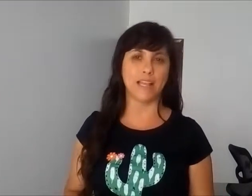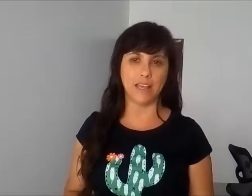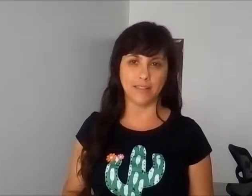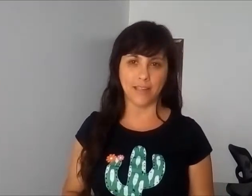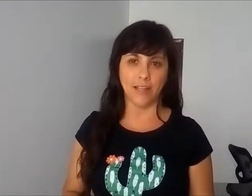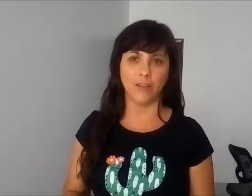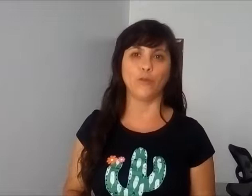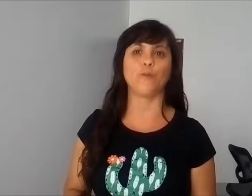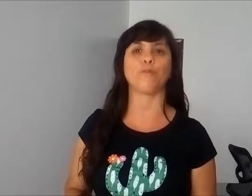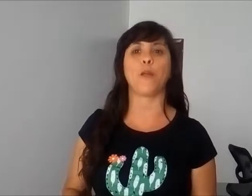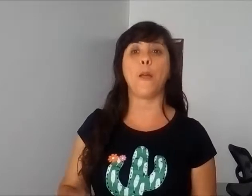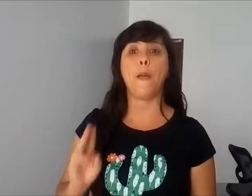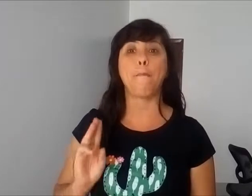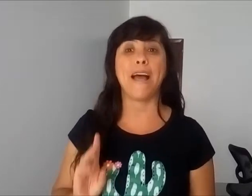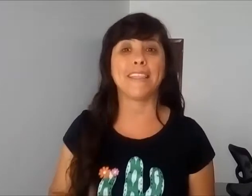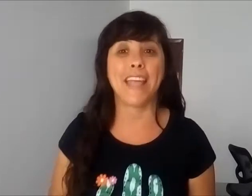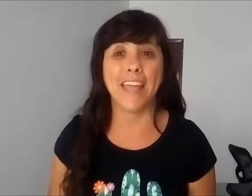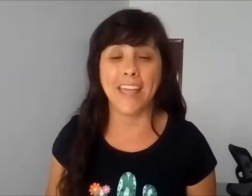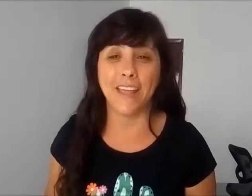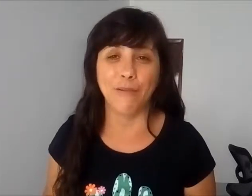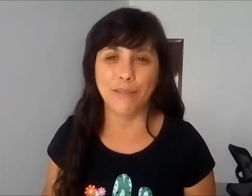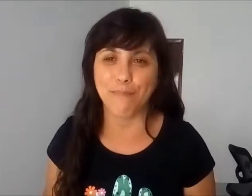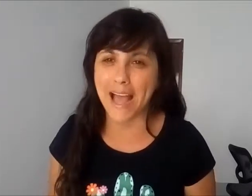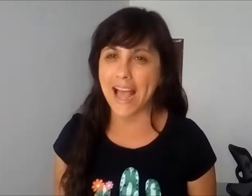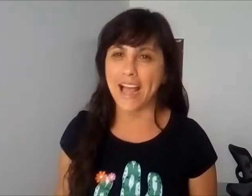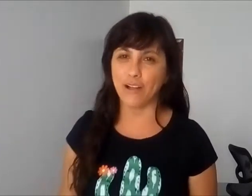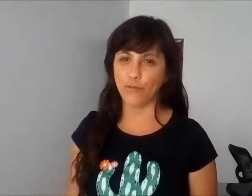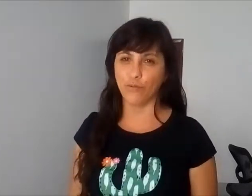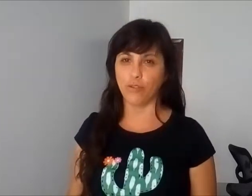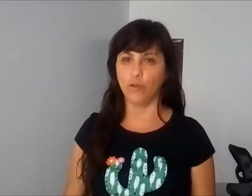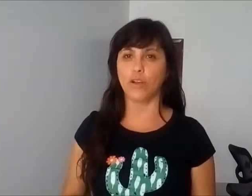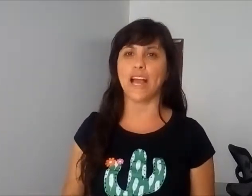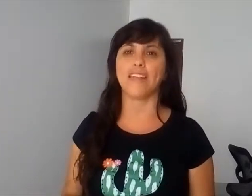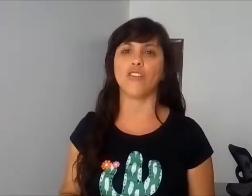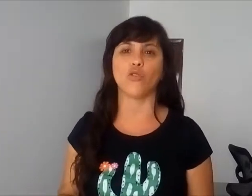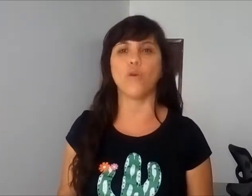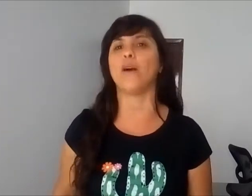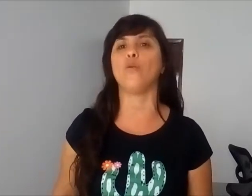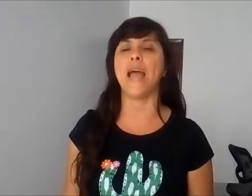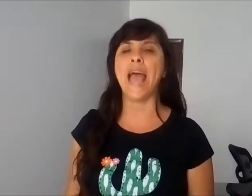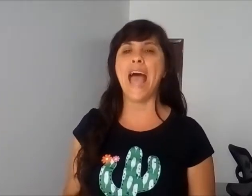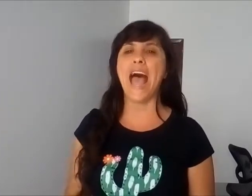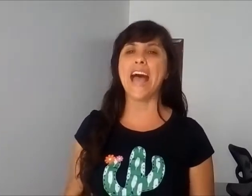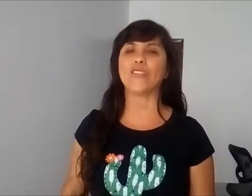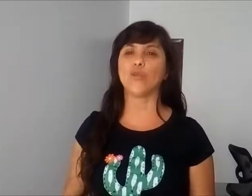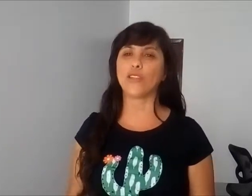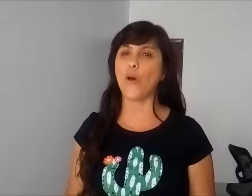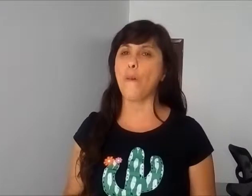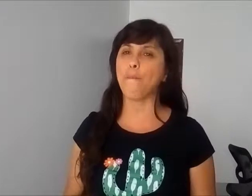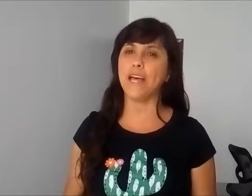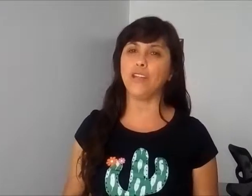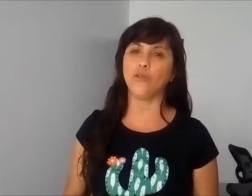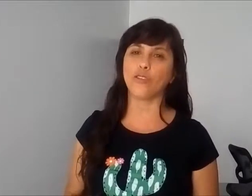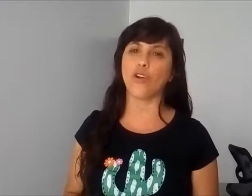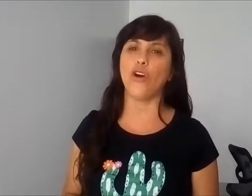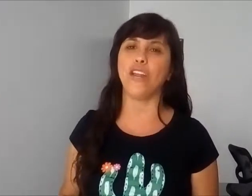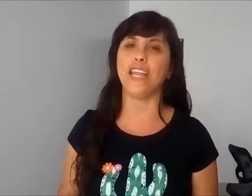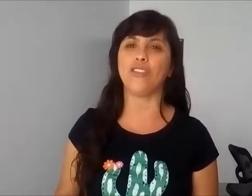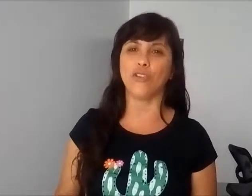questão mateus marcos lucas e joão a dos romanos corinthians